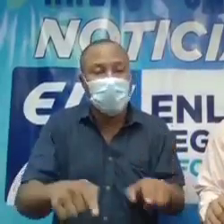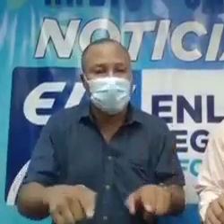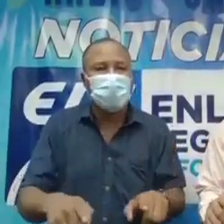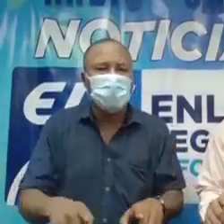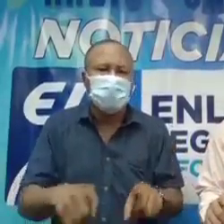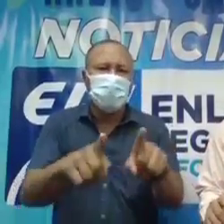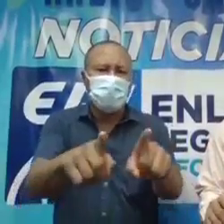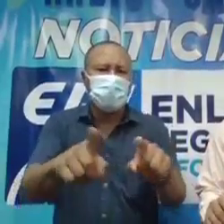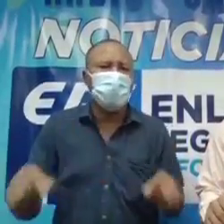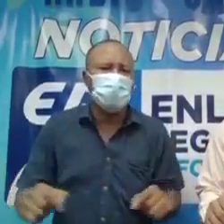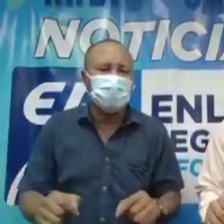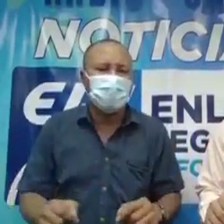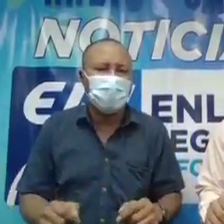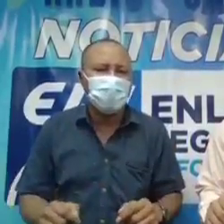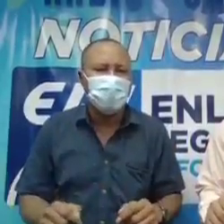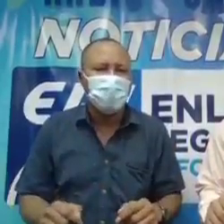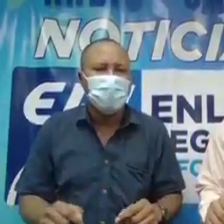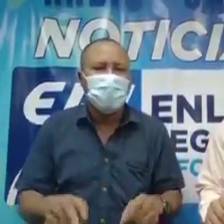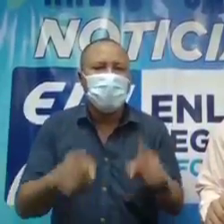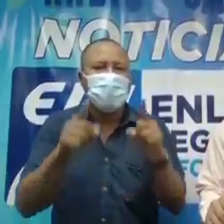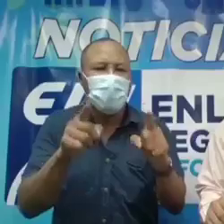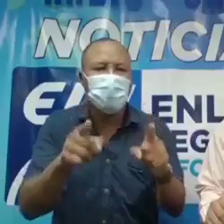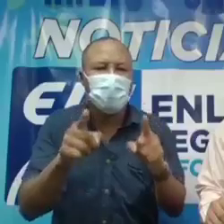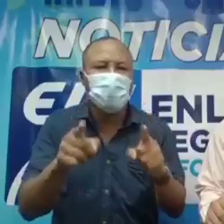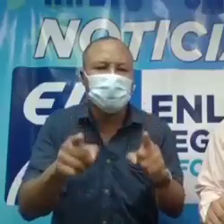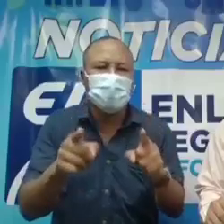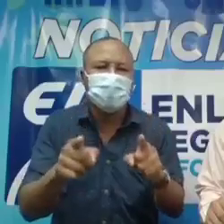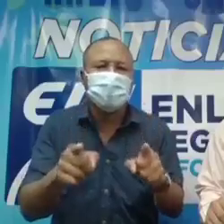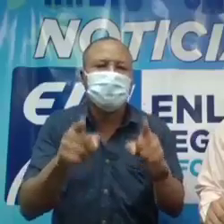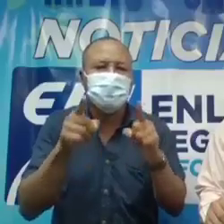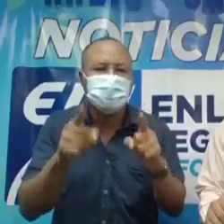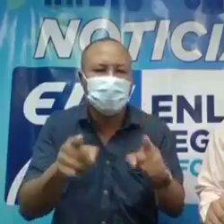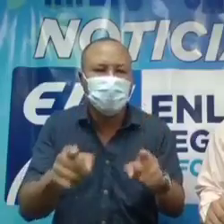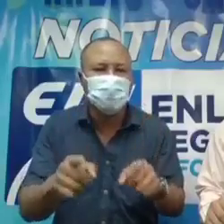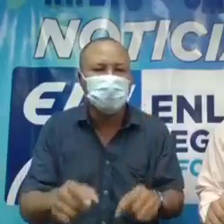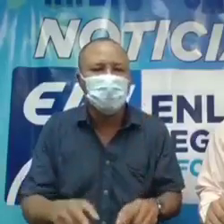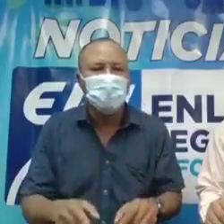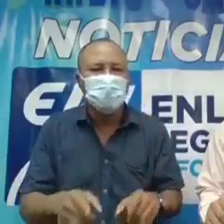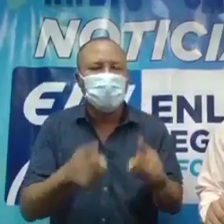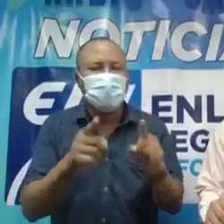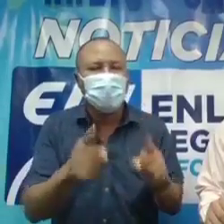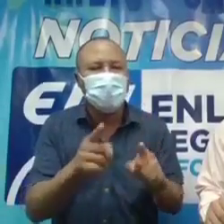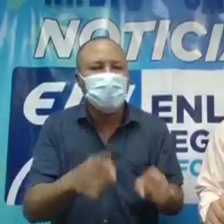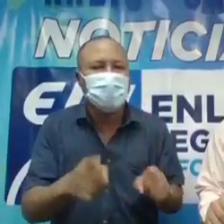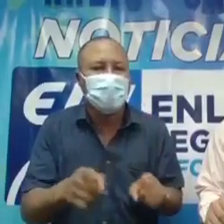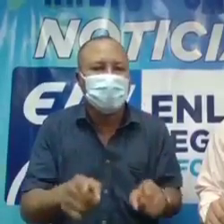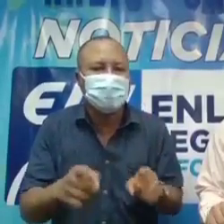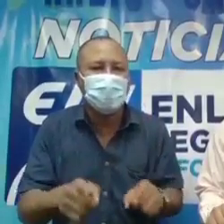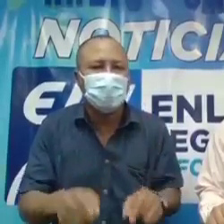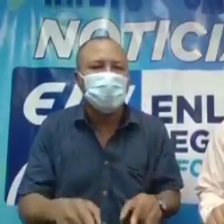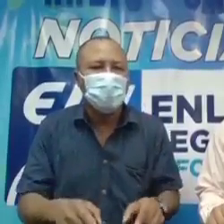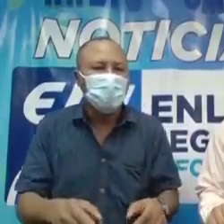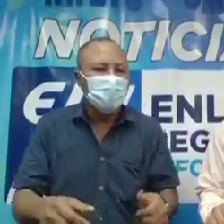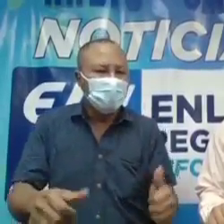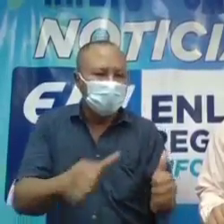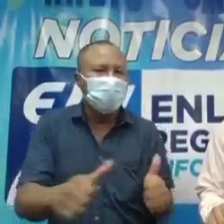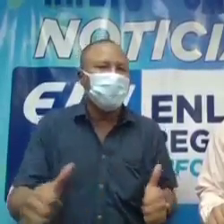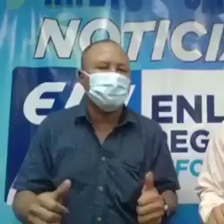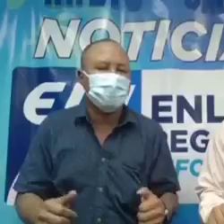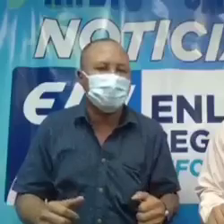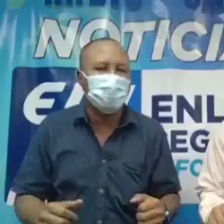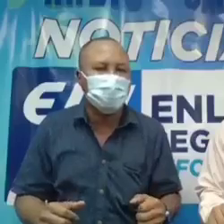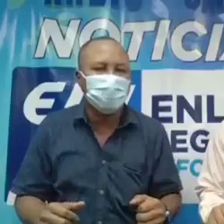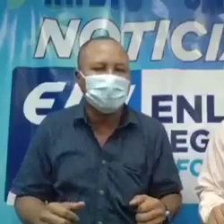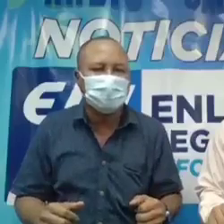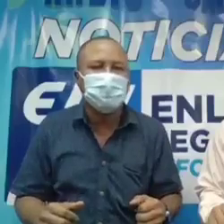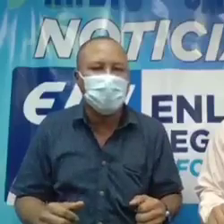se oponen, pero el pueblo lo juzgará. El pueblo lo juzgará. Sean serios. ¿Por qué no fiscalizan lo que